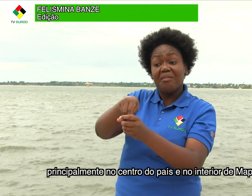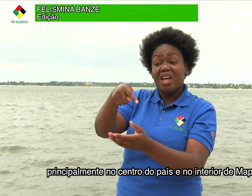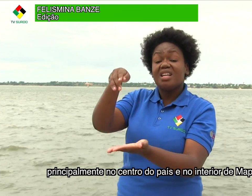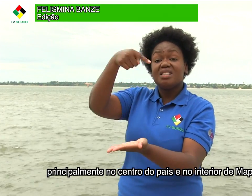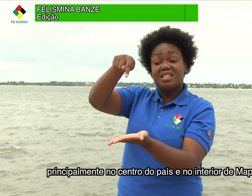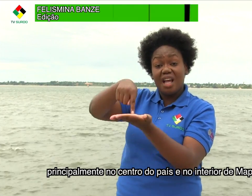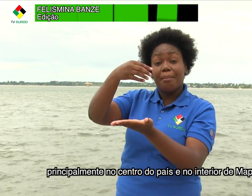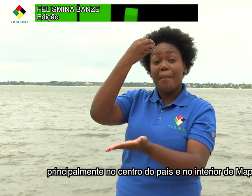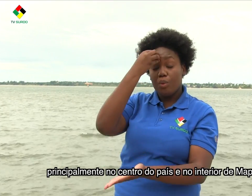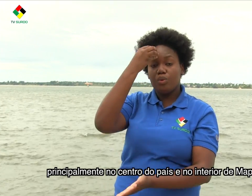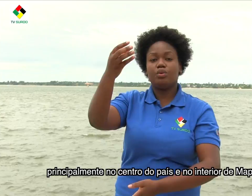do país e no interior do Maputo.